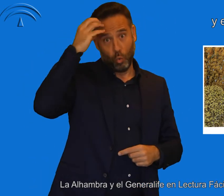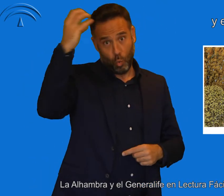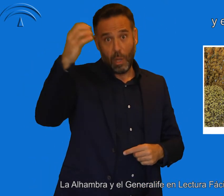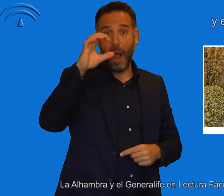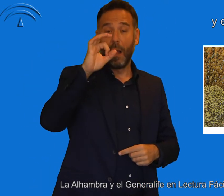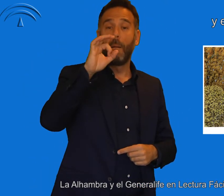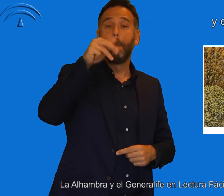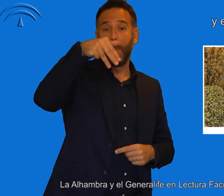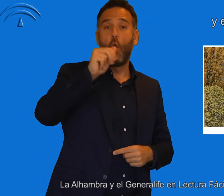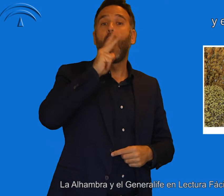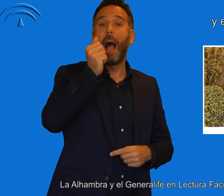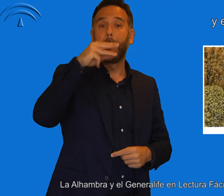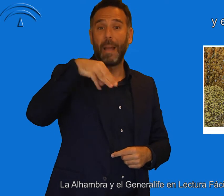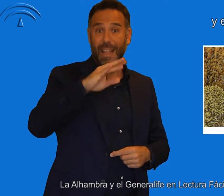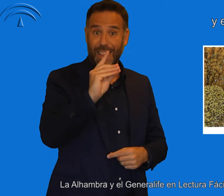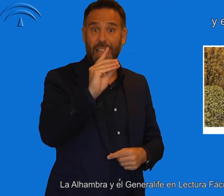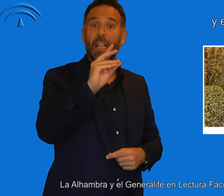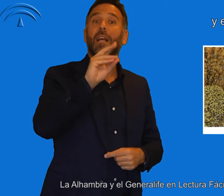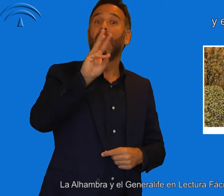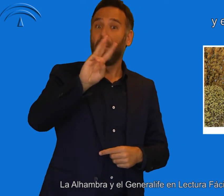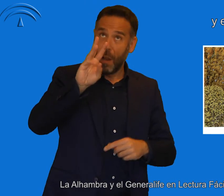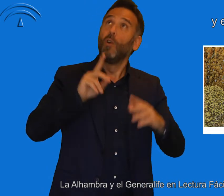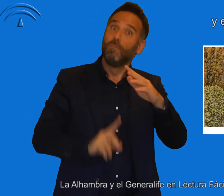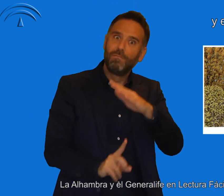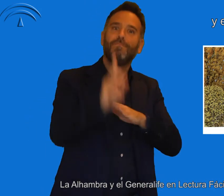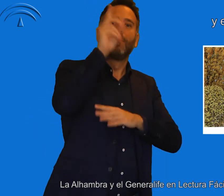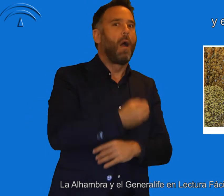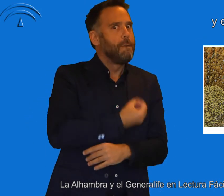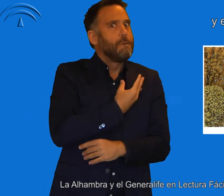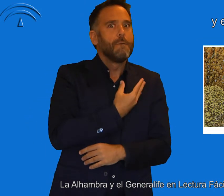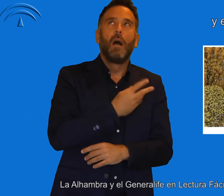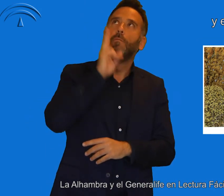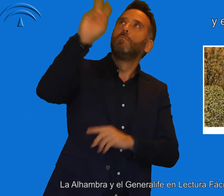Mohamed III, su constructor, era aficionado a la astronomía.